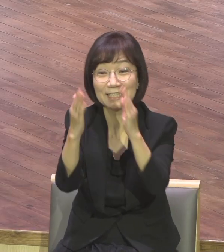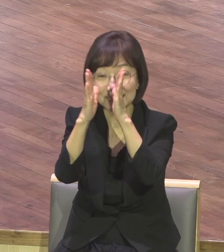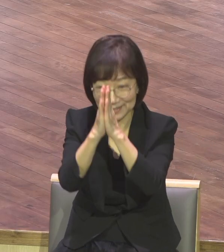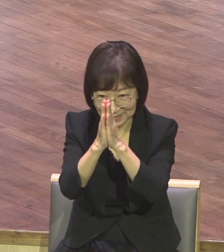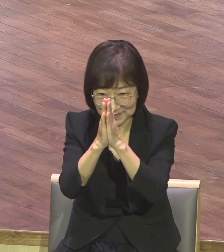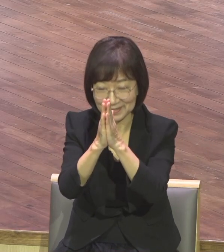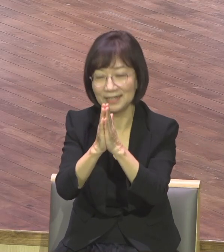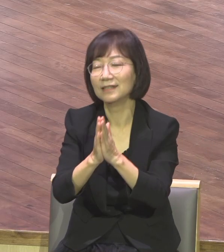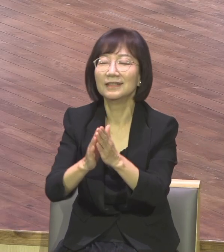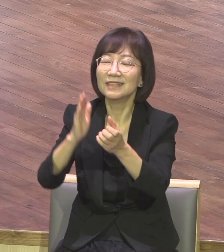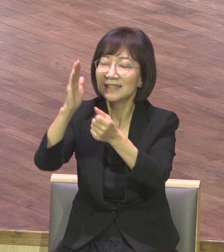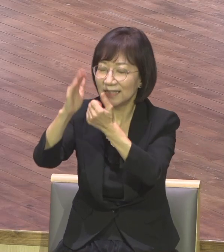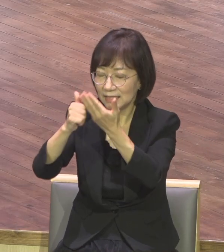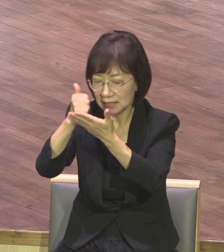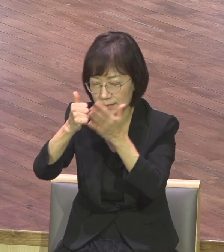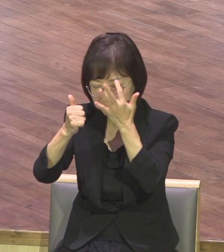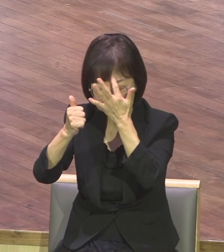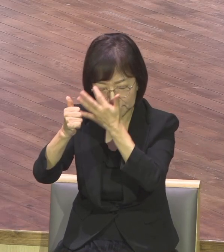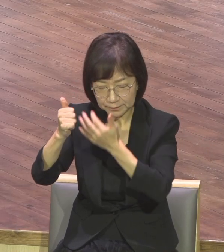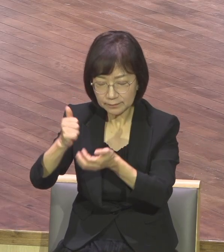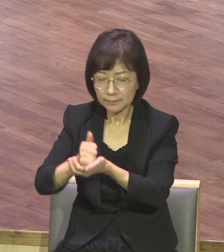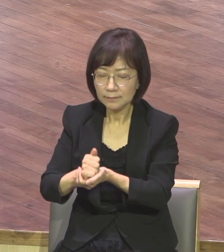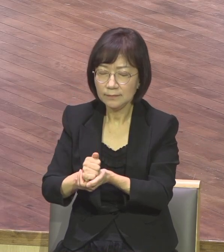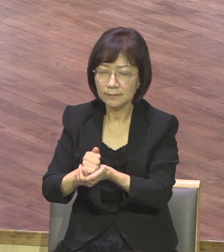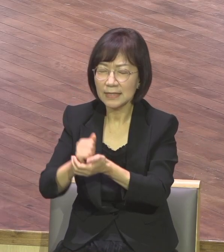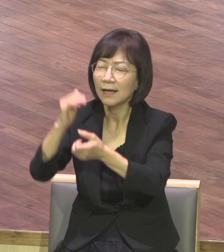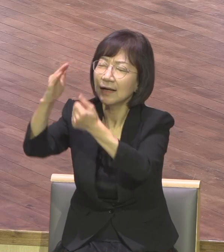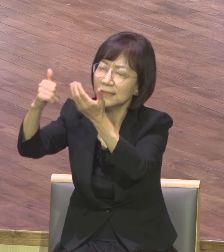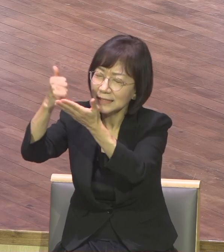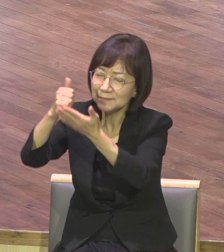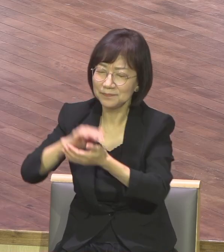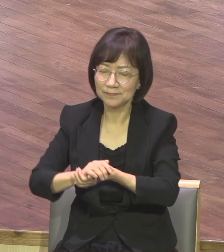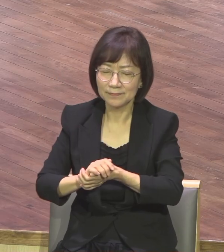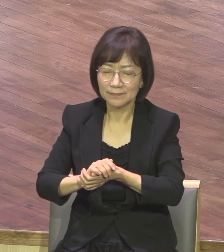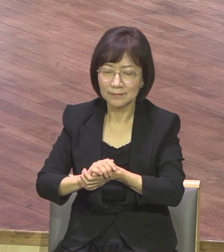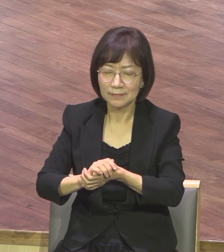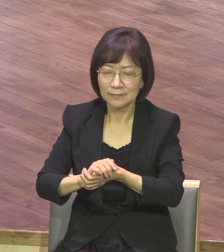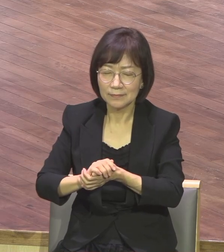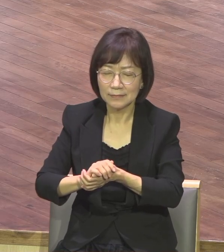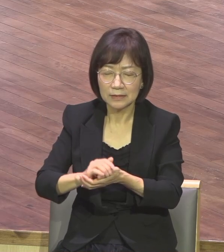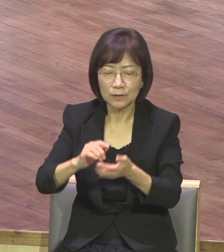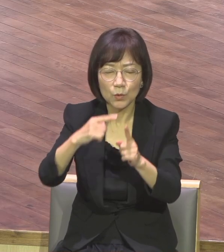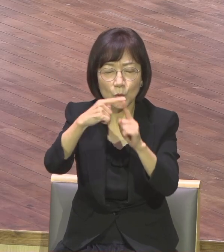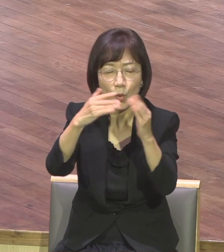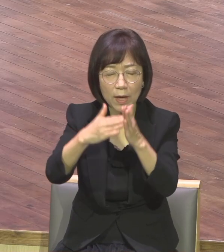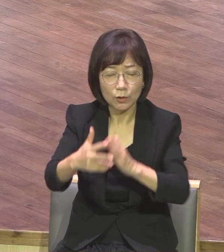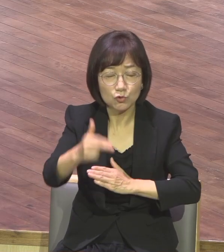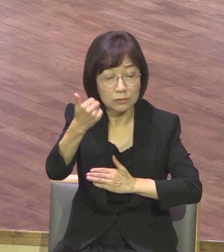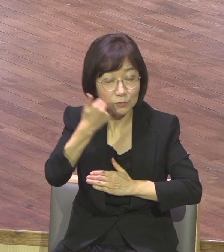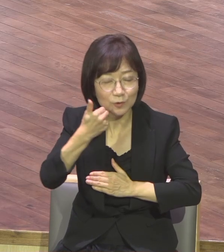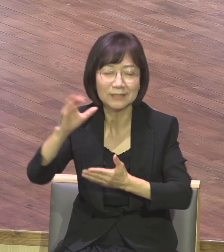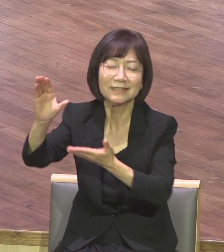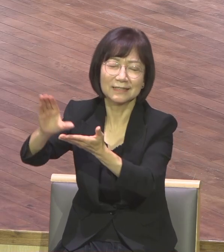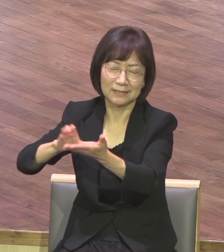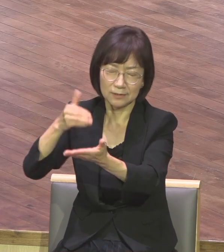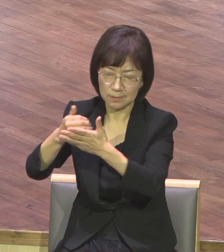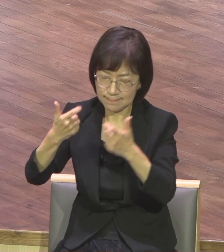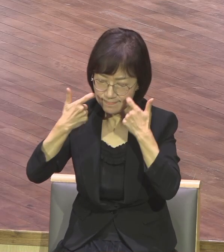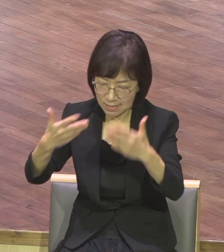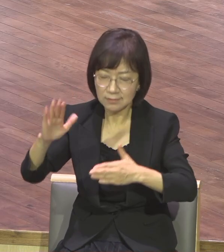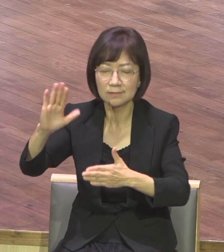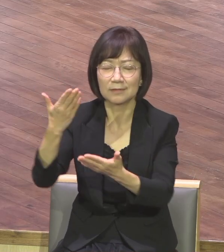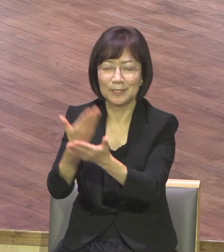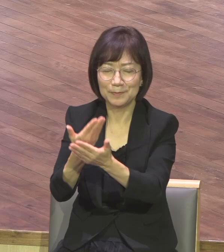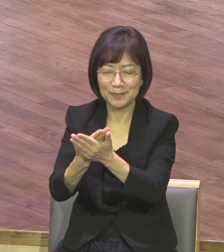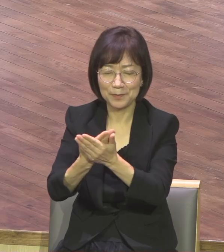하나님 오직 그리스도가 주인되는 공동체 되게 하여 주옵소서. 35주년